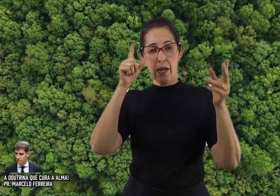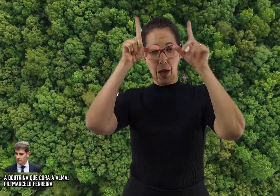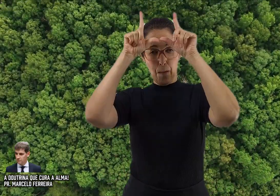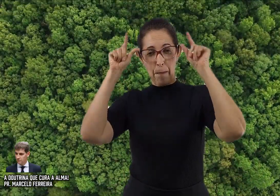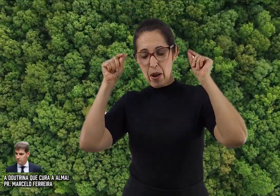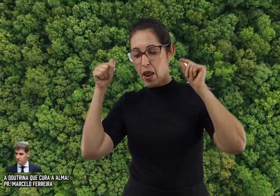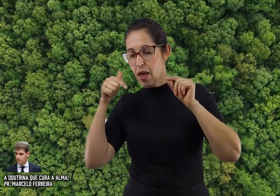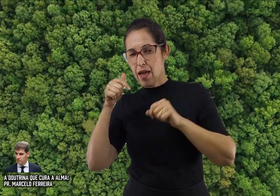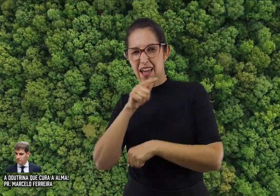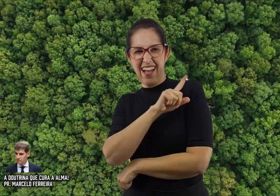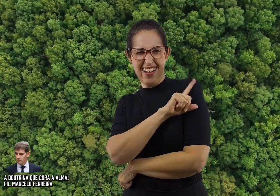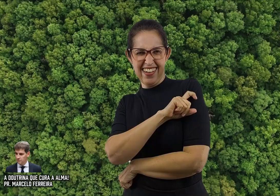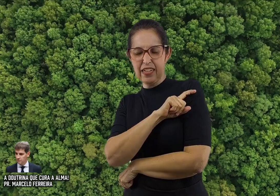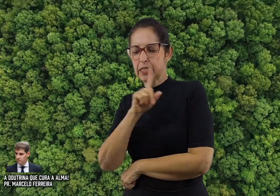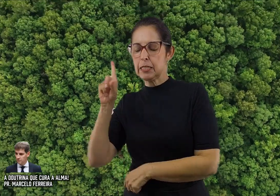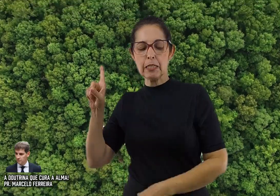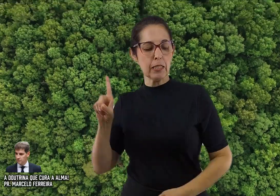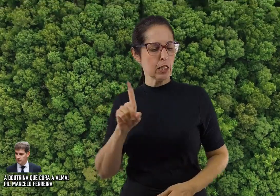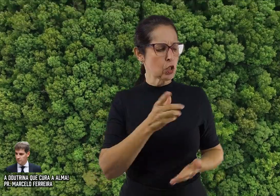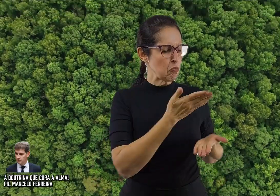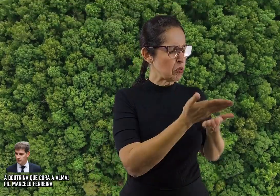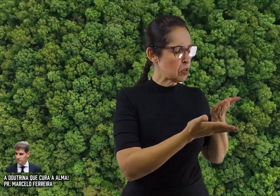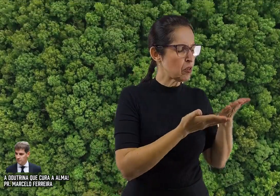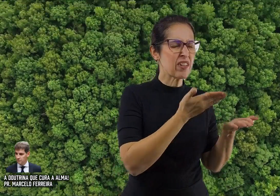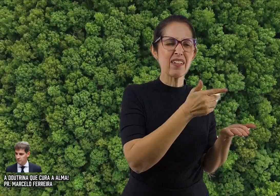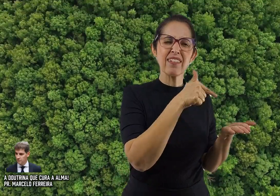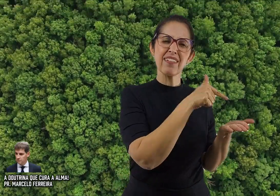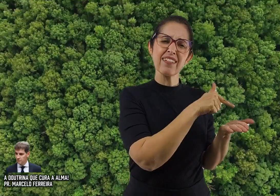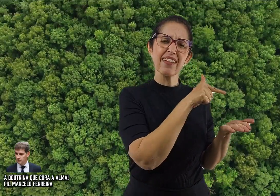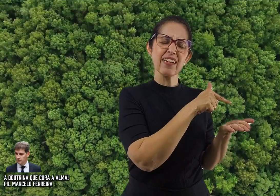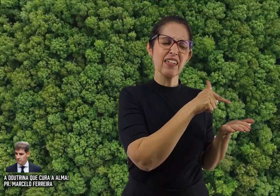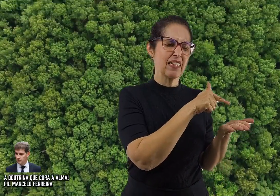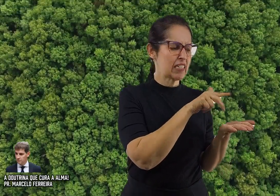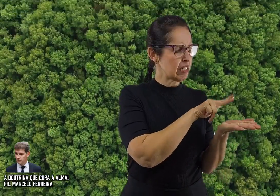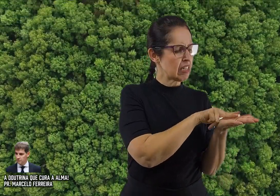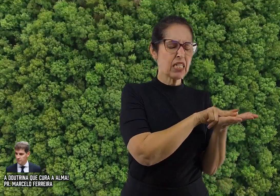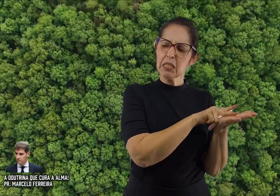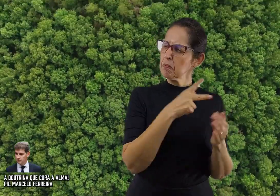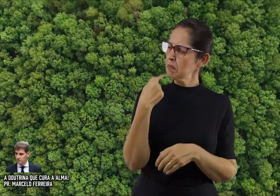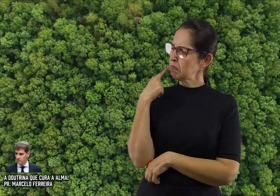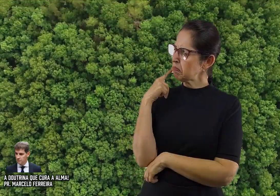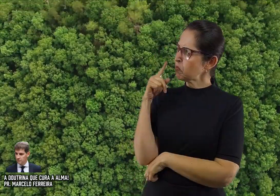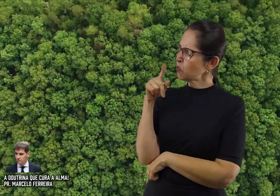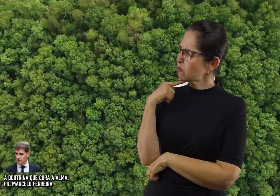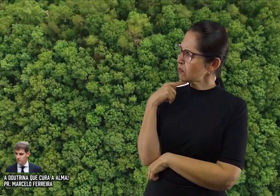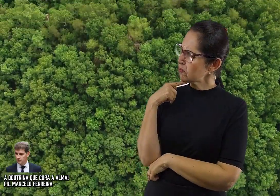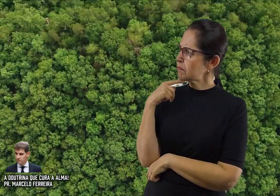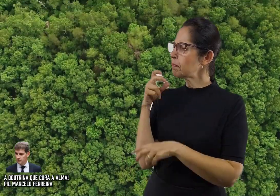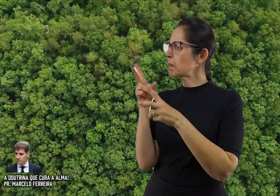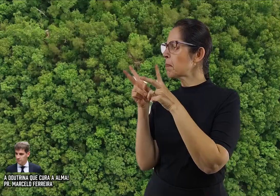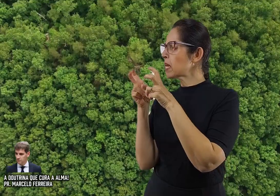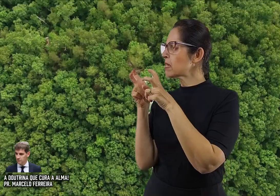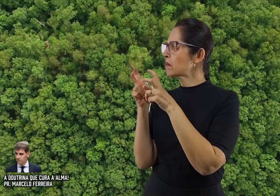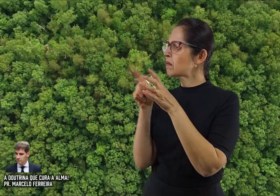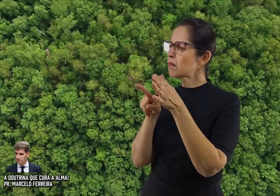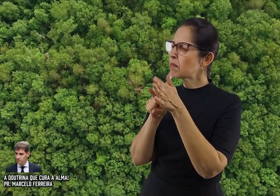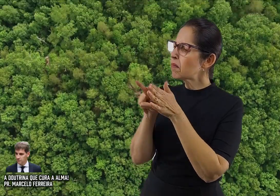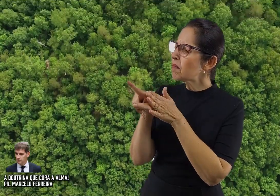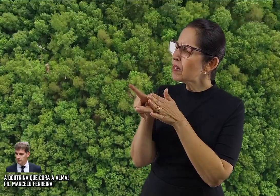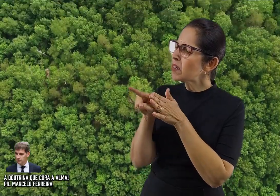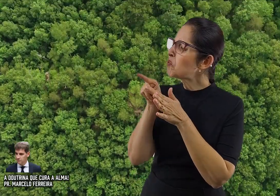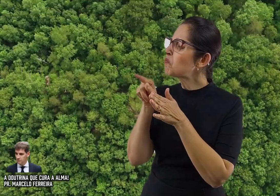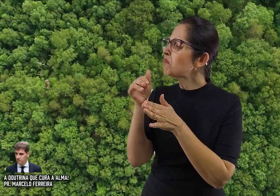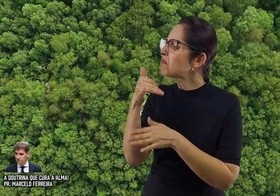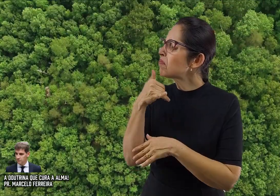triste. Ela estava triste, cabisbaixa, semblante abatida, angustiada. E aquele jeito de Jairo, o evangelista: minha filha, o que